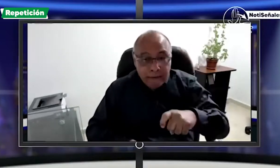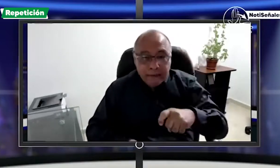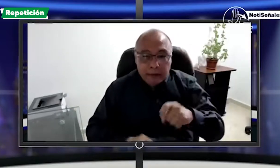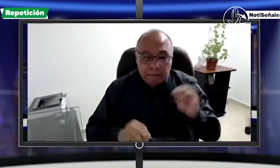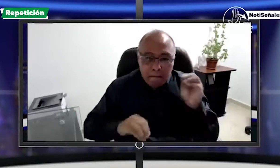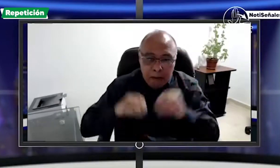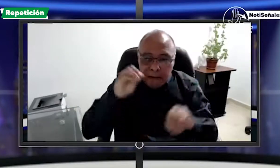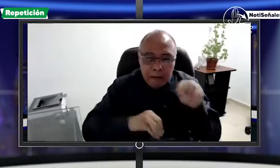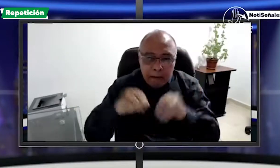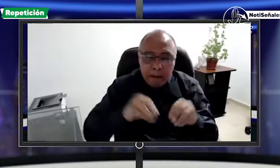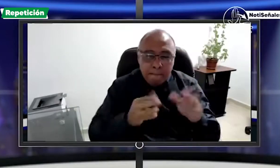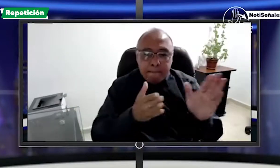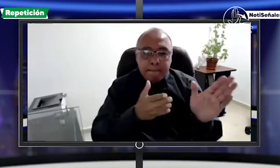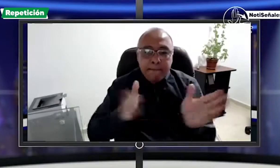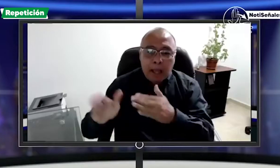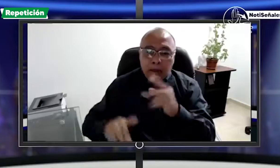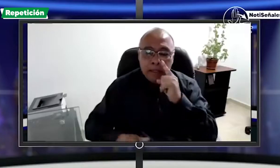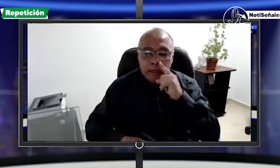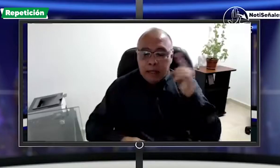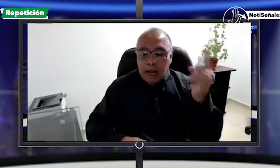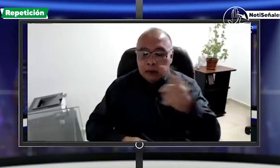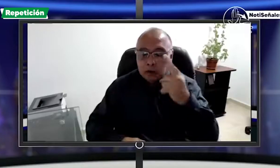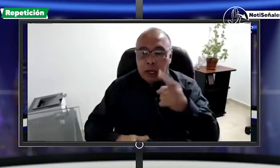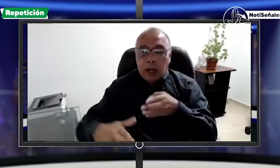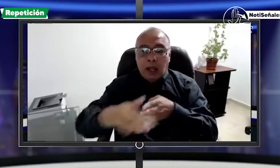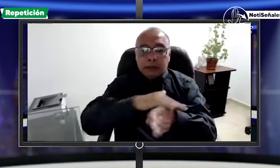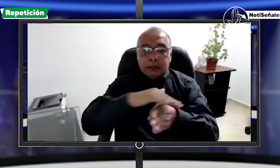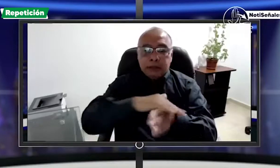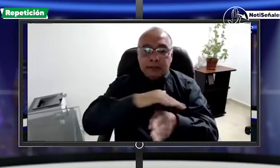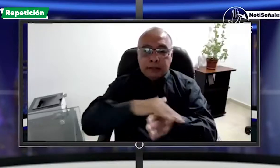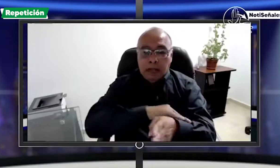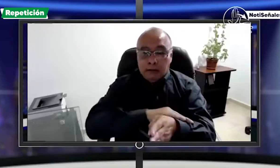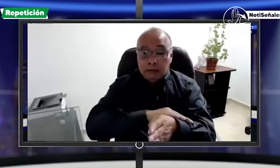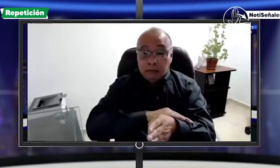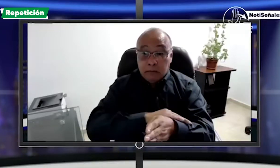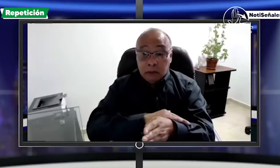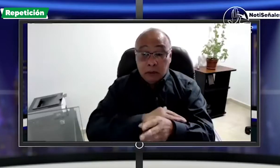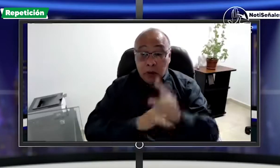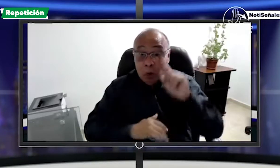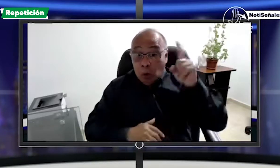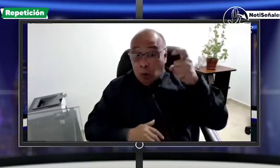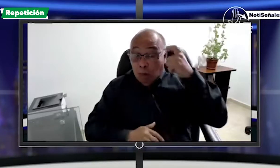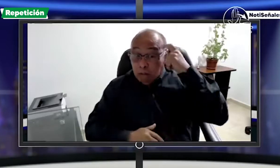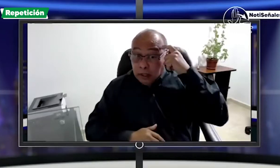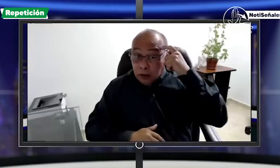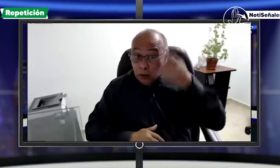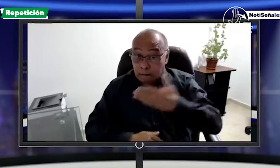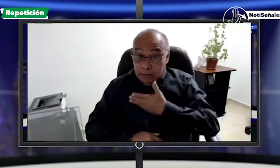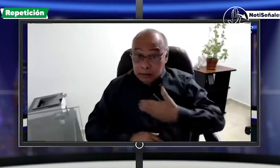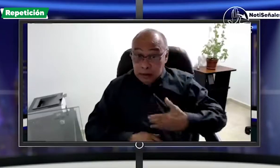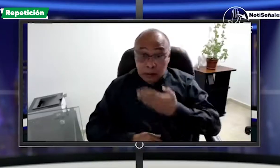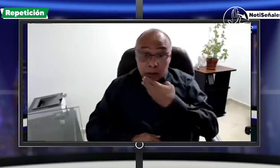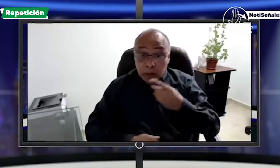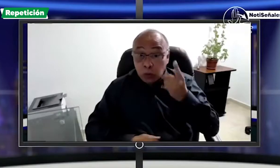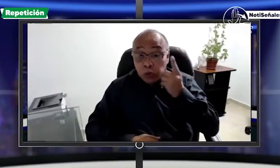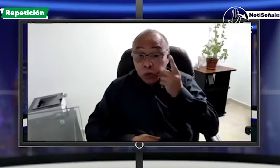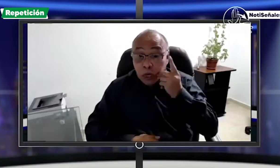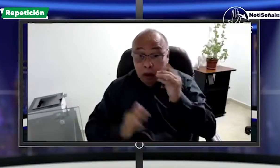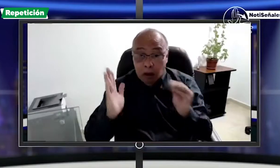El artículo 9 Habla acerca De los gobiernos Deben establecer Un plan Nacional De accesibilidad